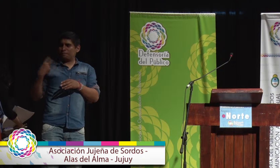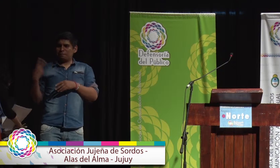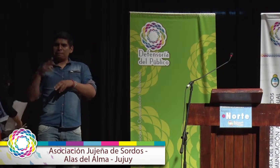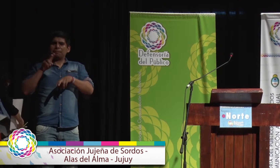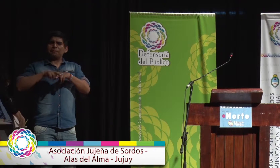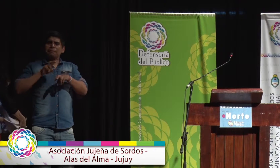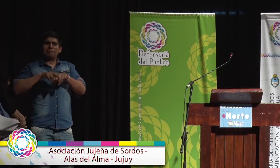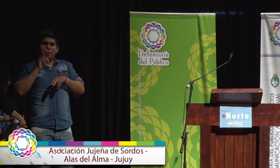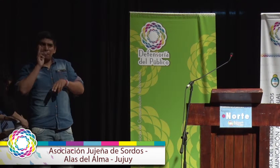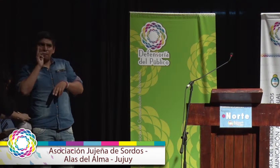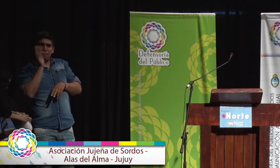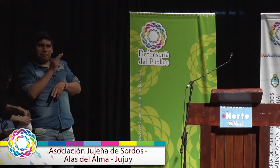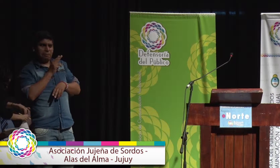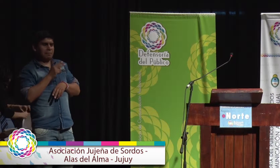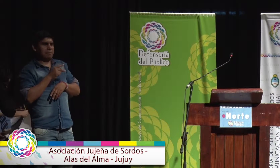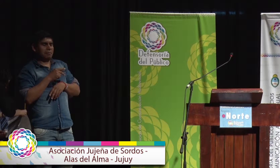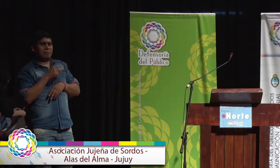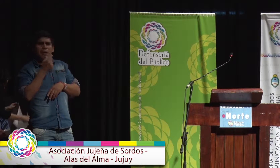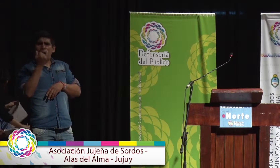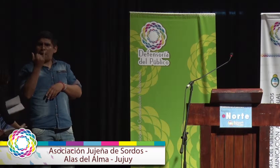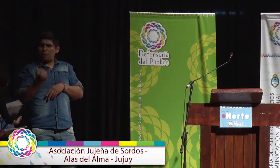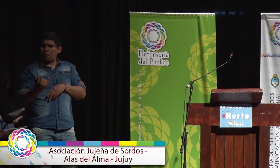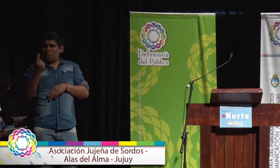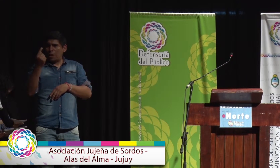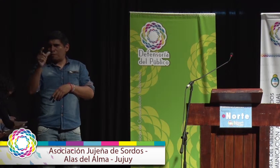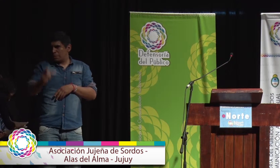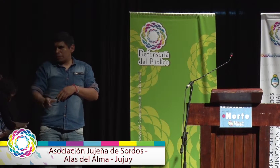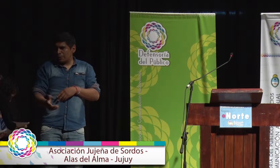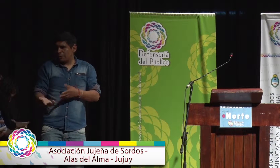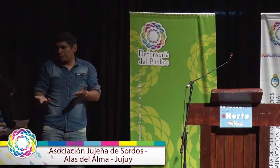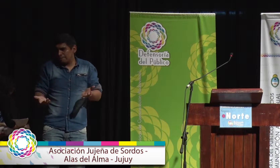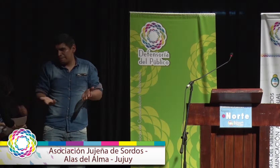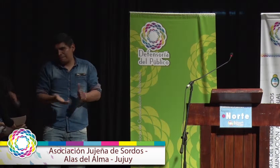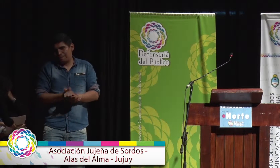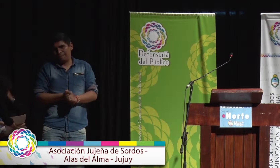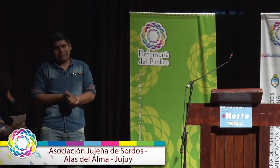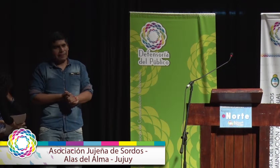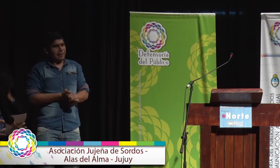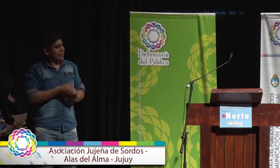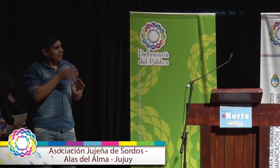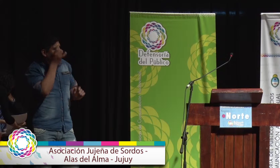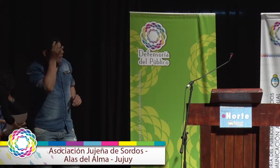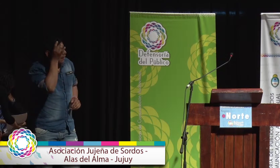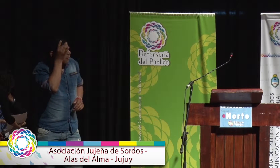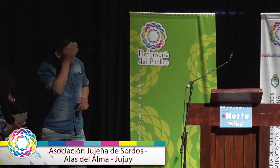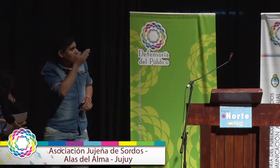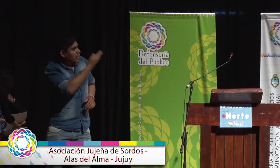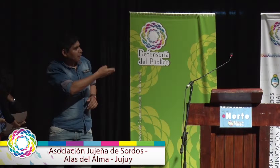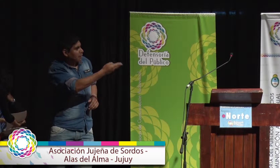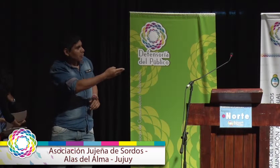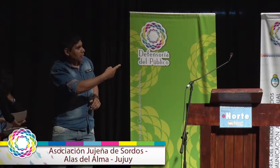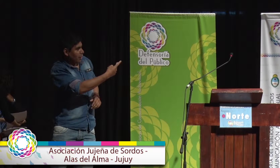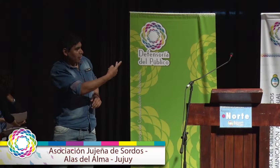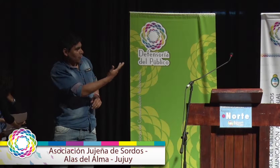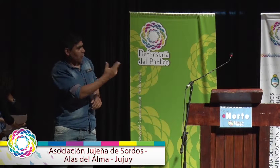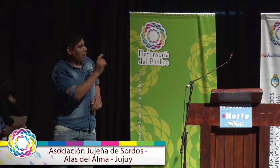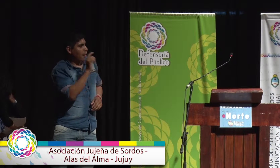Primero quiero contarles que cuando estuvimos sentados en esta audiencia, y le pido mil disculpas a las